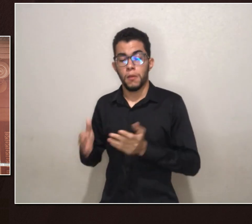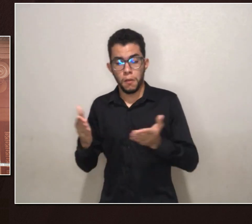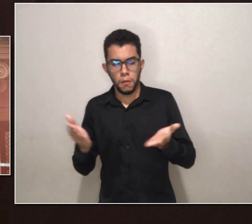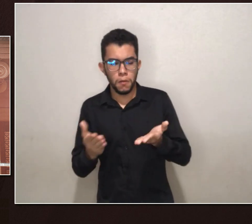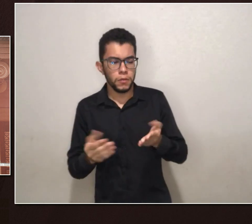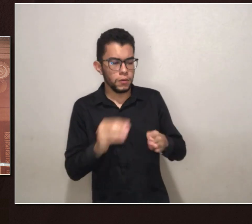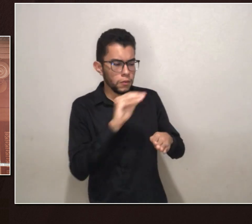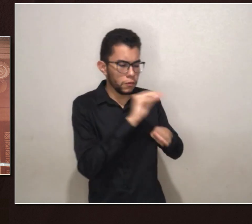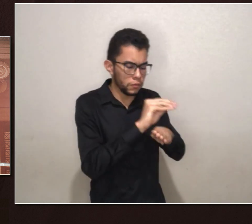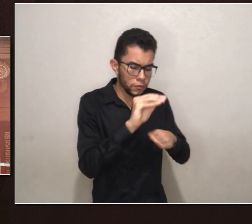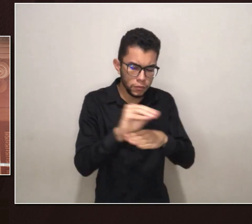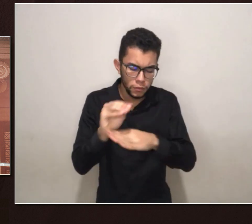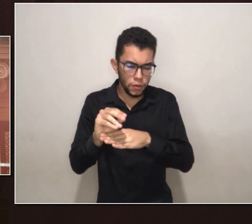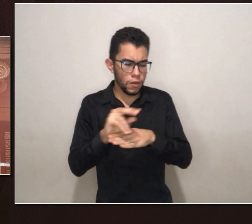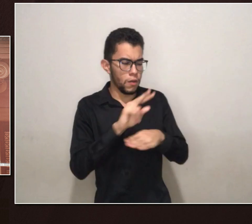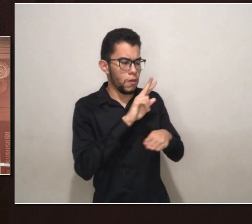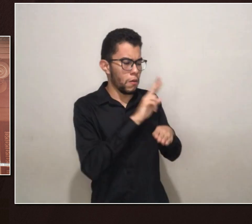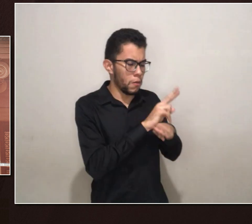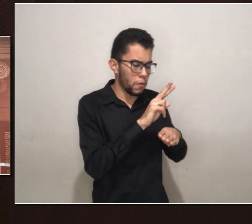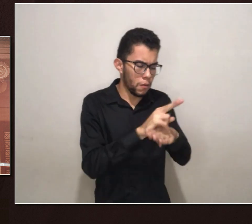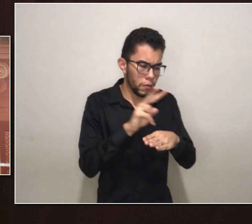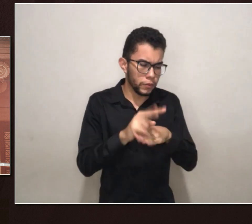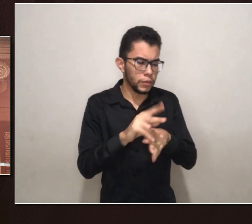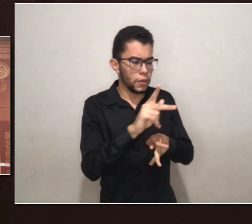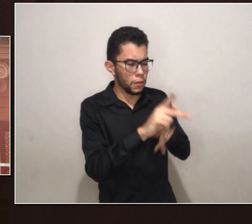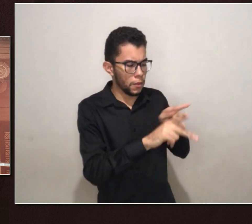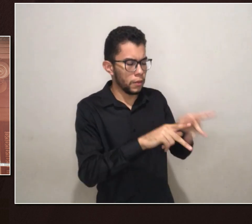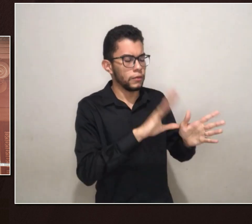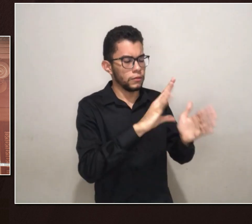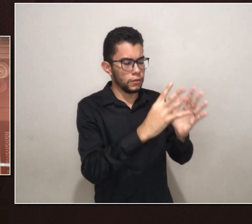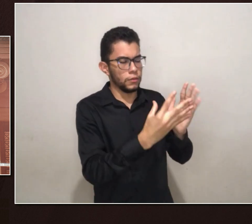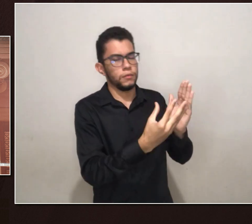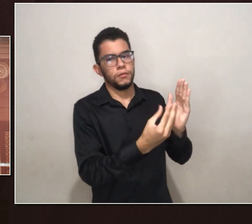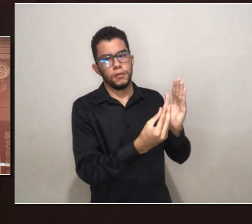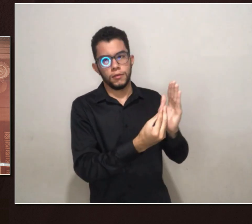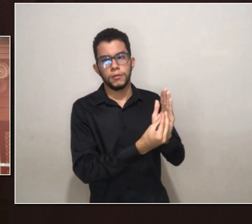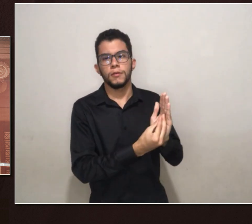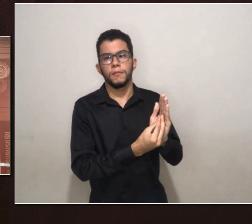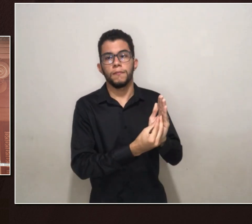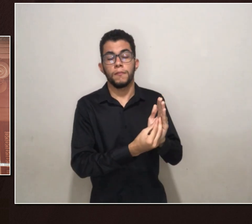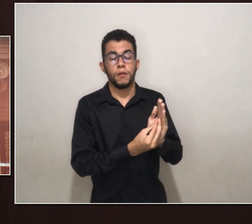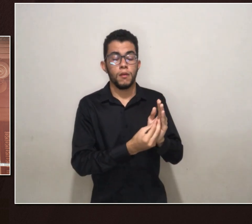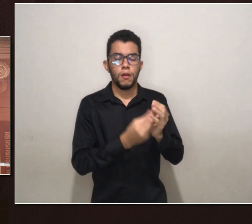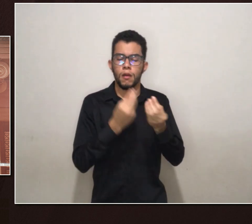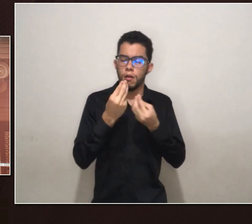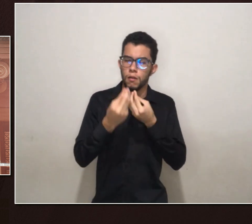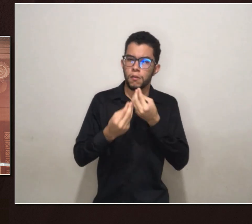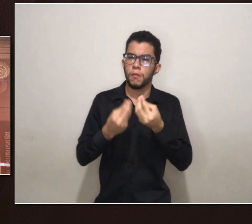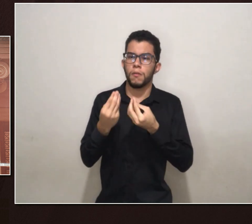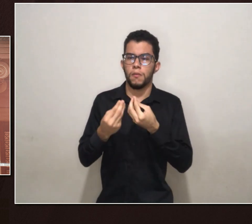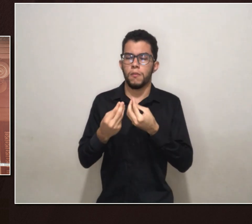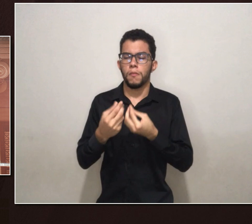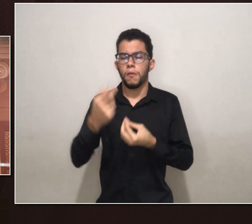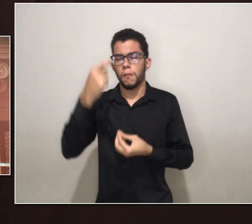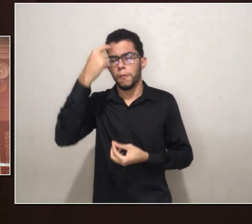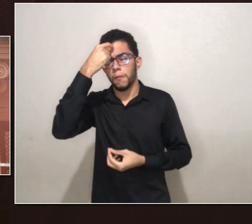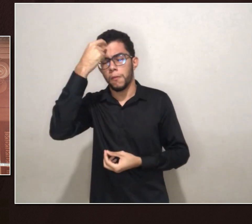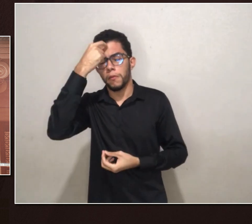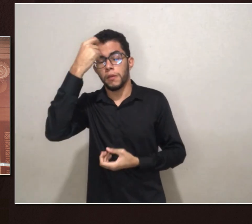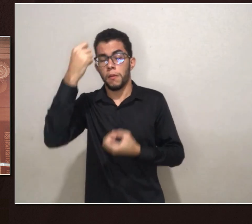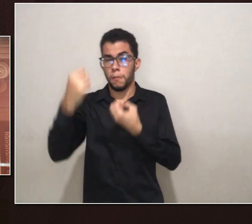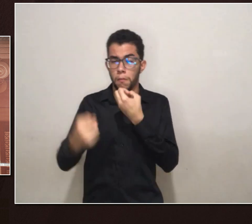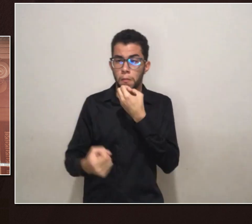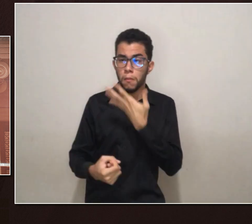um coração puro e de consciência boa e de fé sem